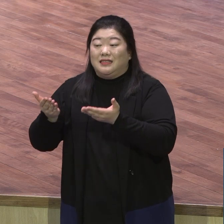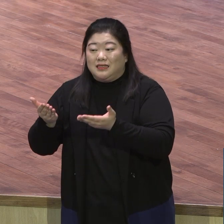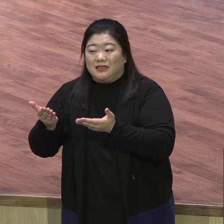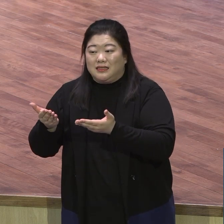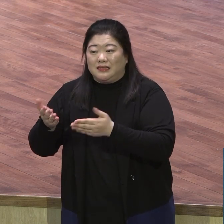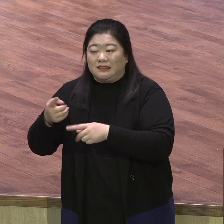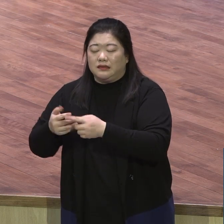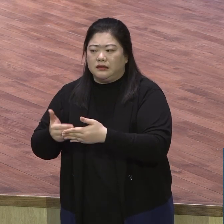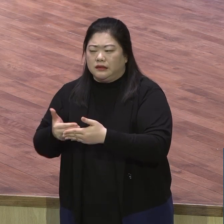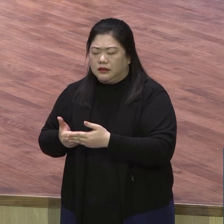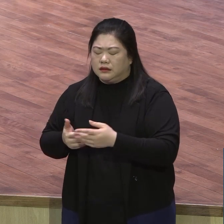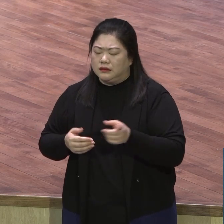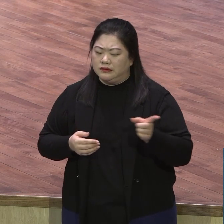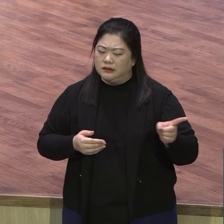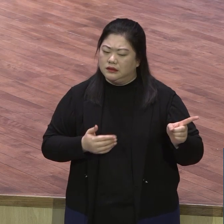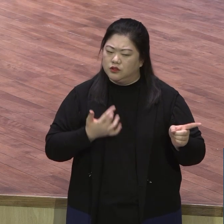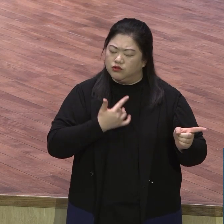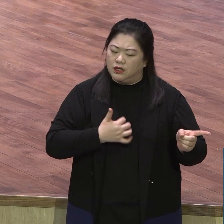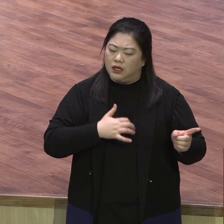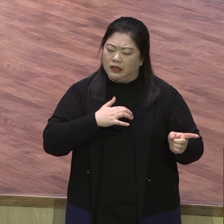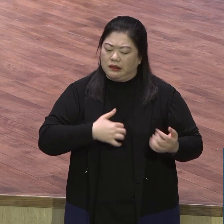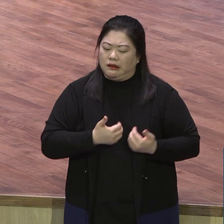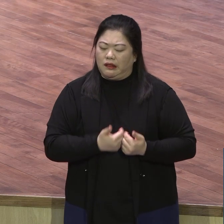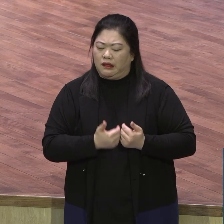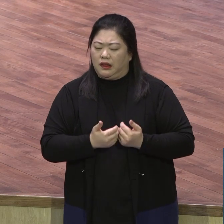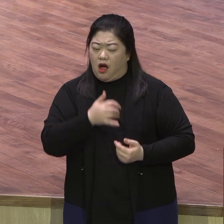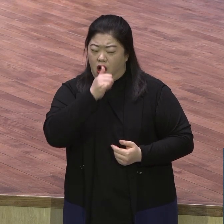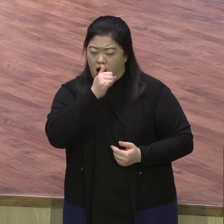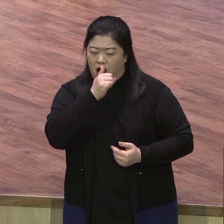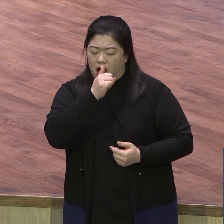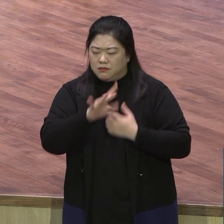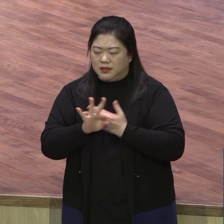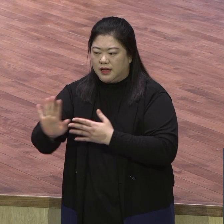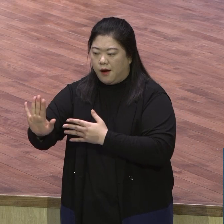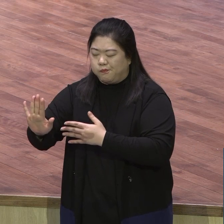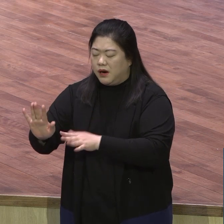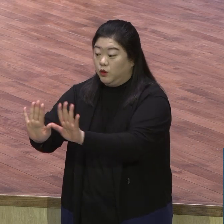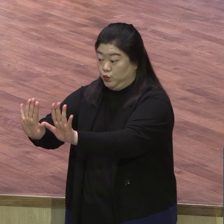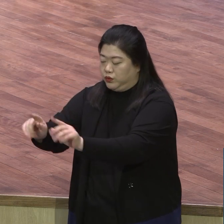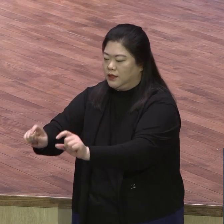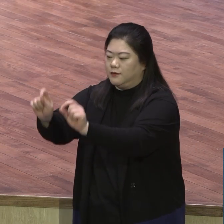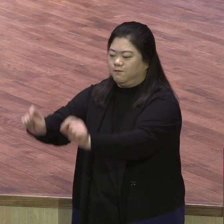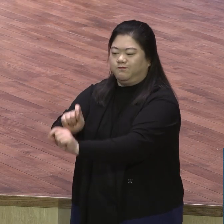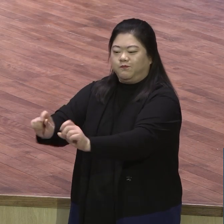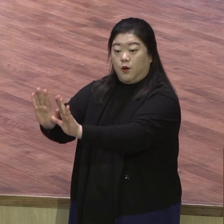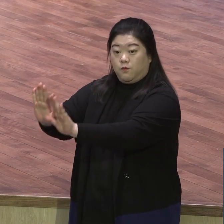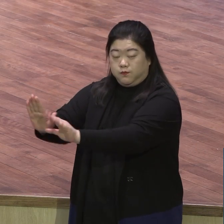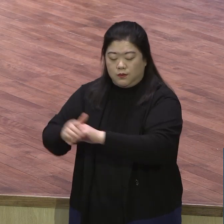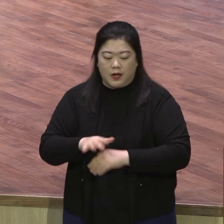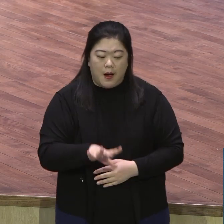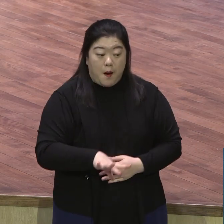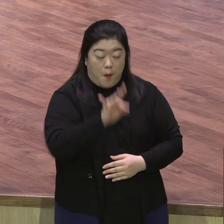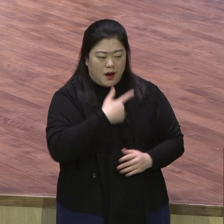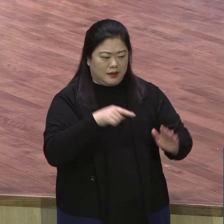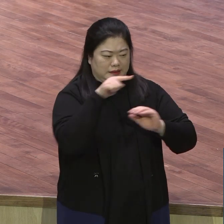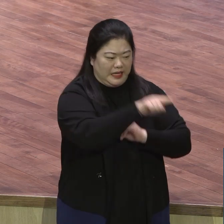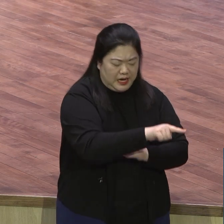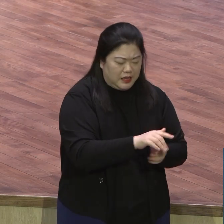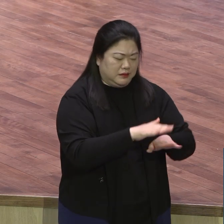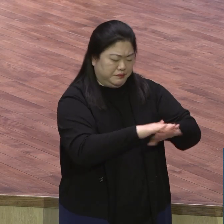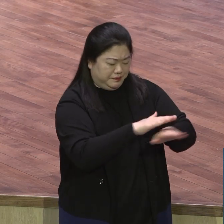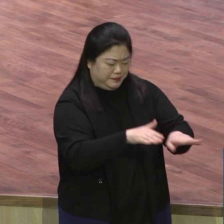들을 만한 일이 있는 것이 생각나거든 재물을 재단 앞에 두고 먼저 가서 형제와 함옥하고 그 후에